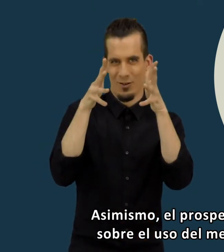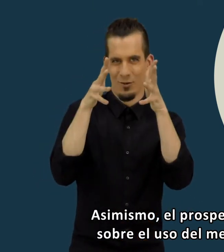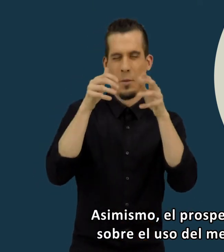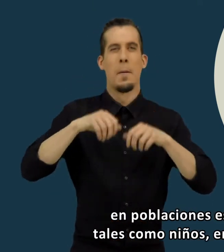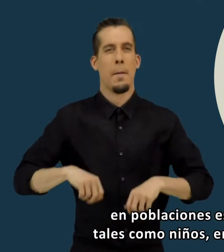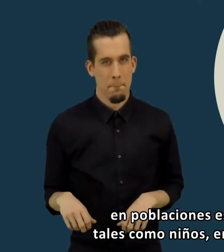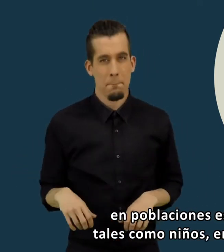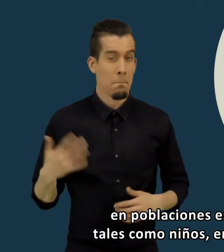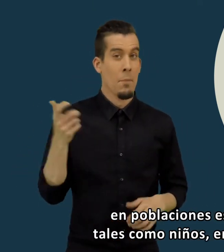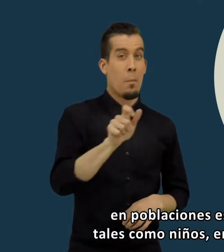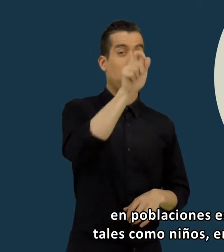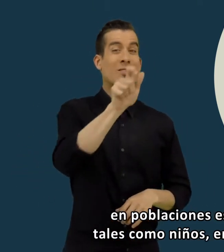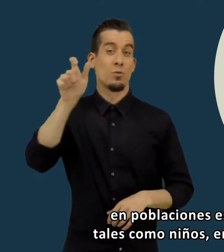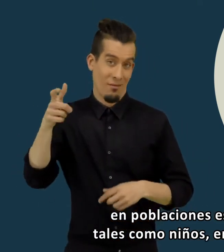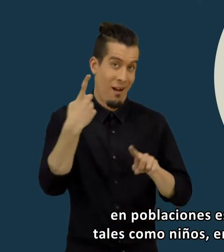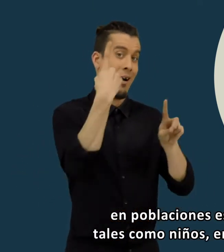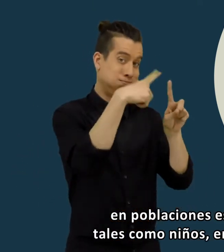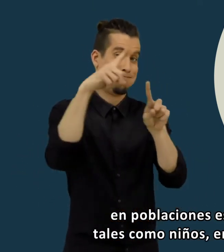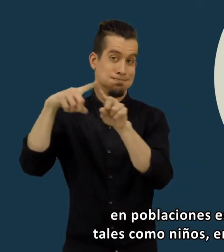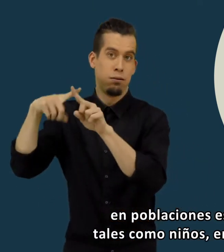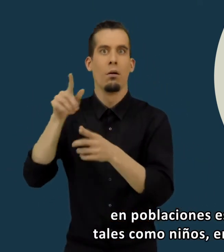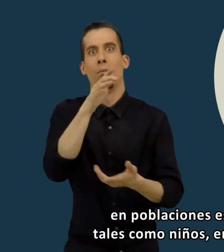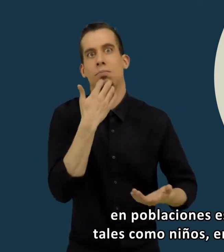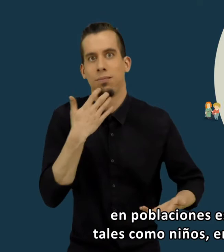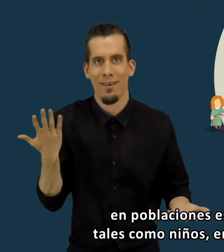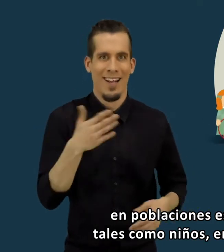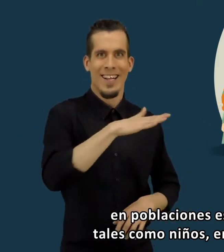especiales, tales como niños,